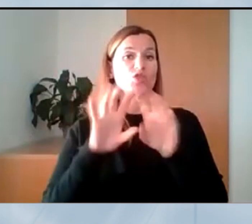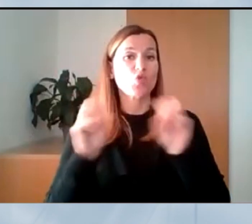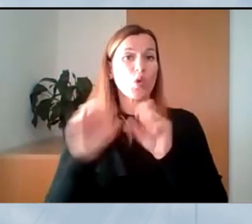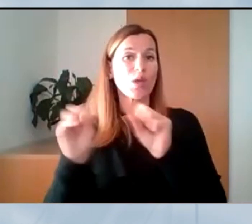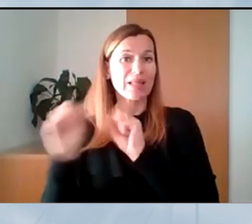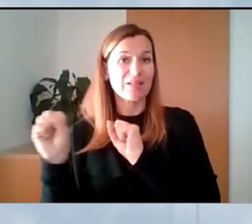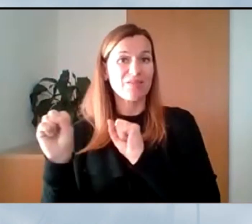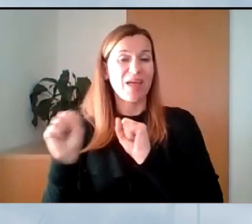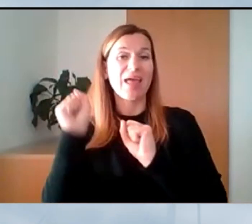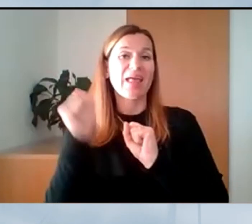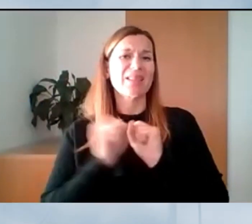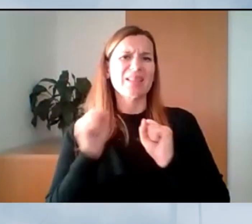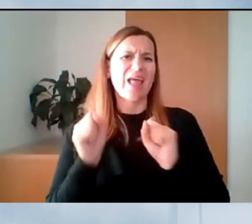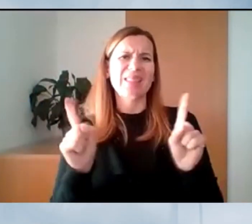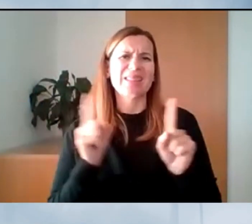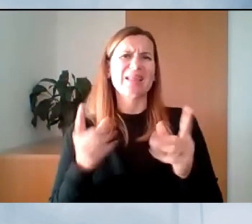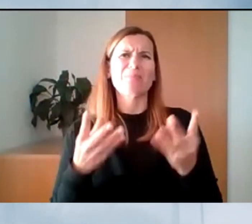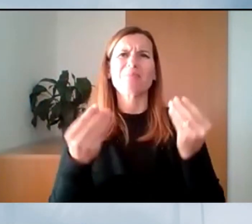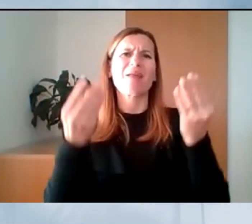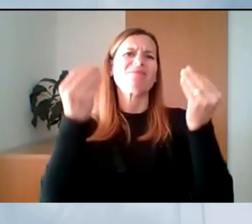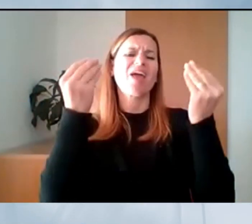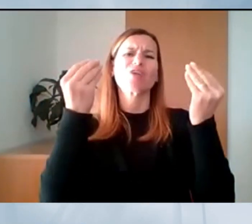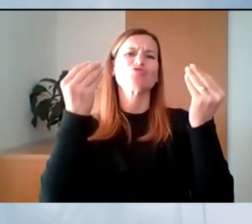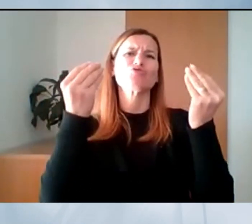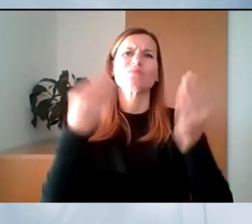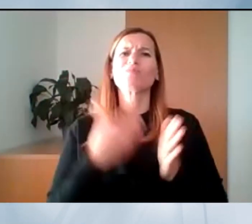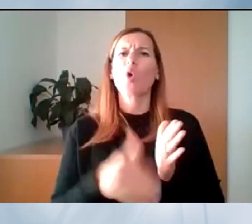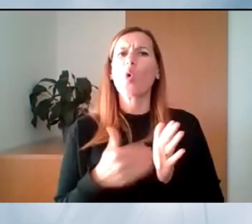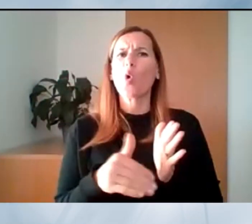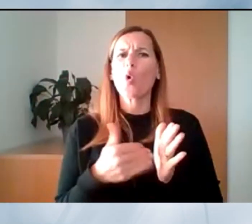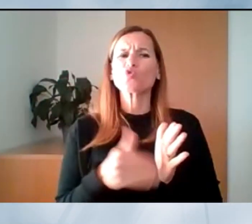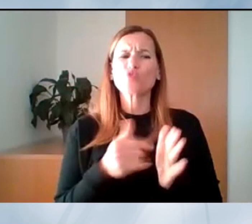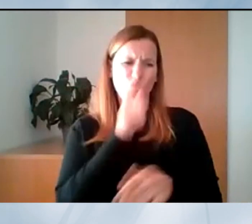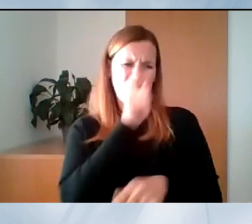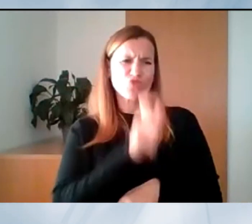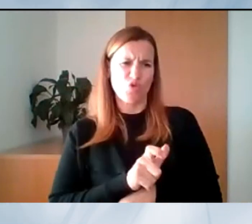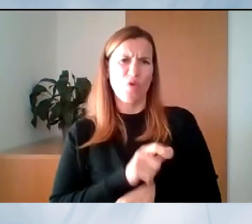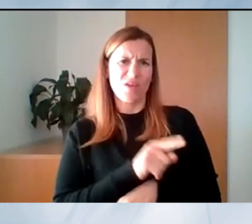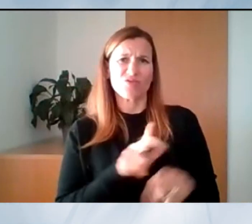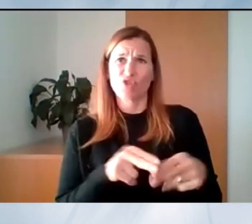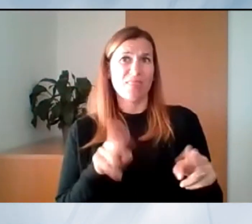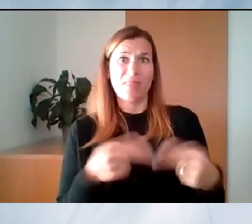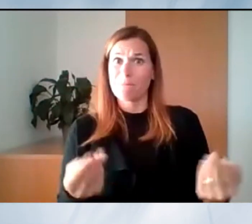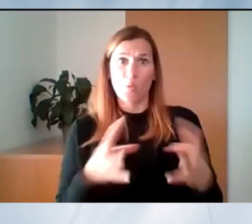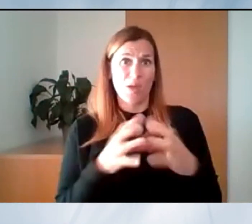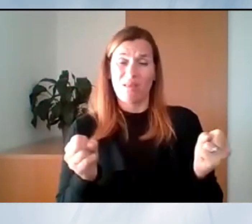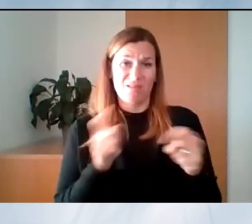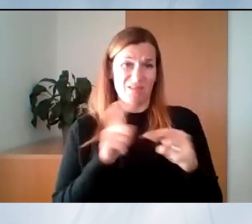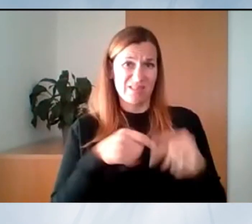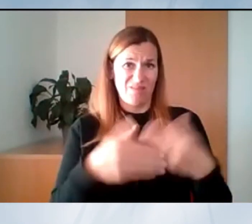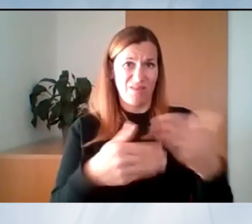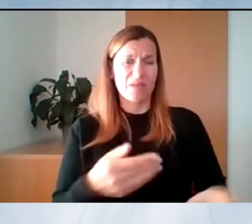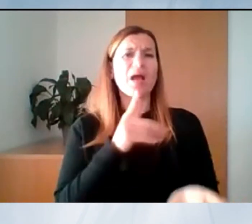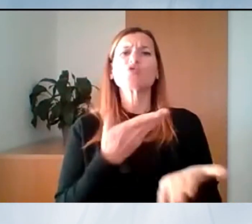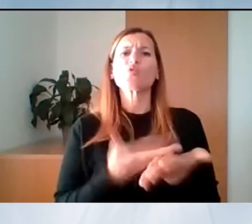ustanovami, storitvami, da ni preveč oškodovan, kadar ne more več teh stvari. Kaj so